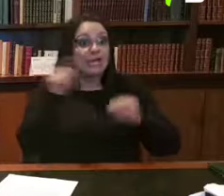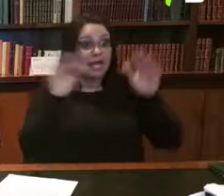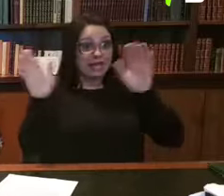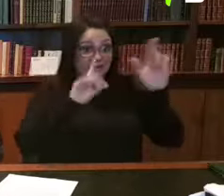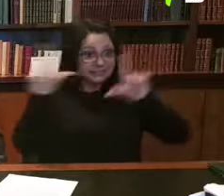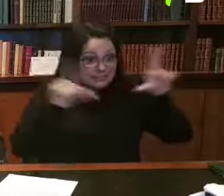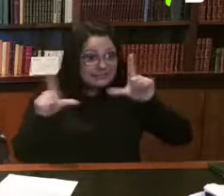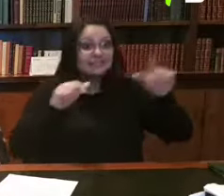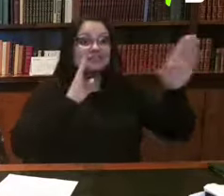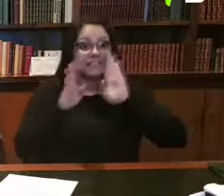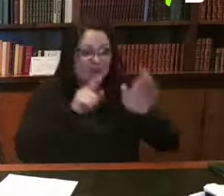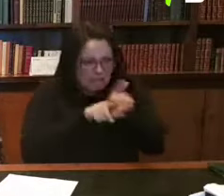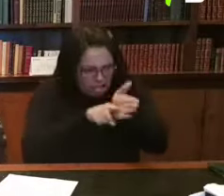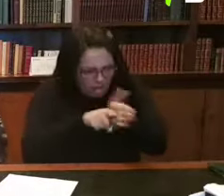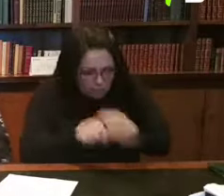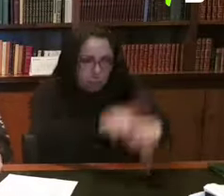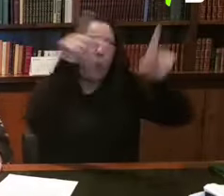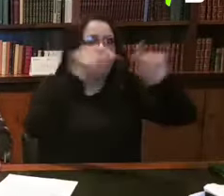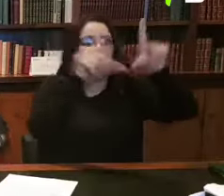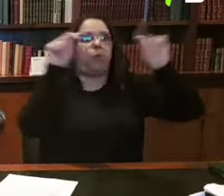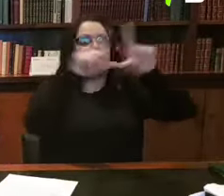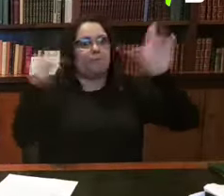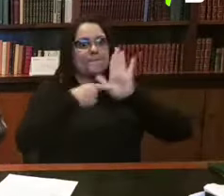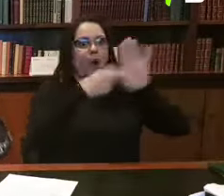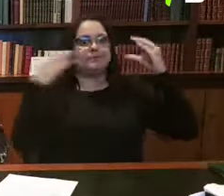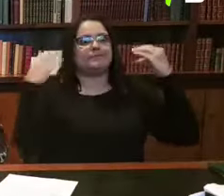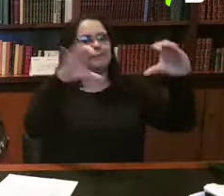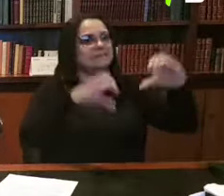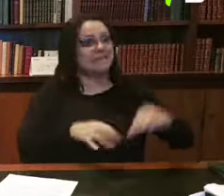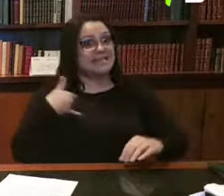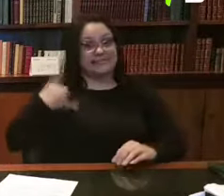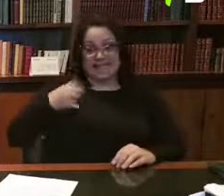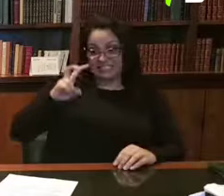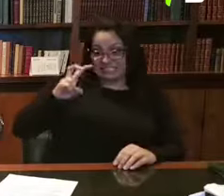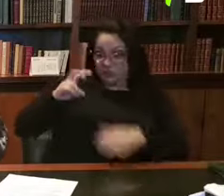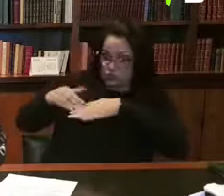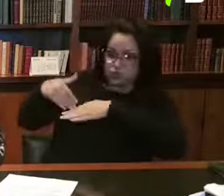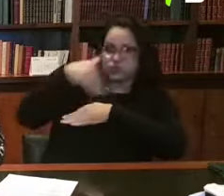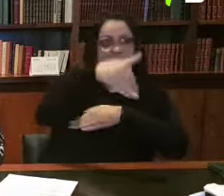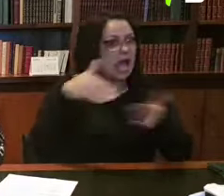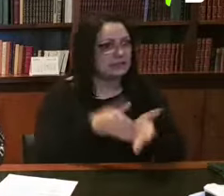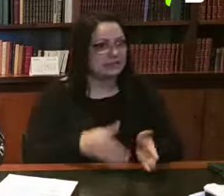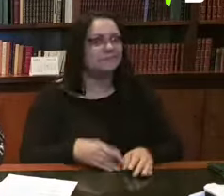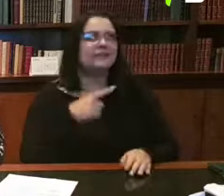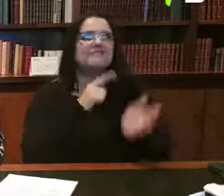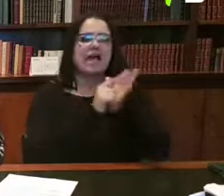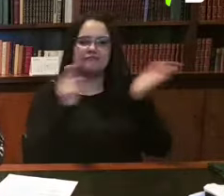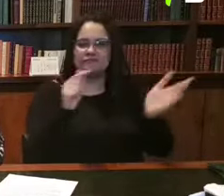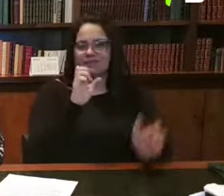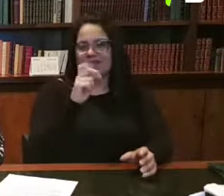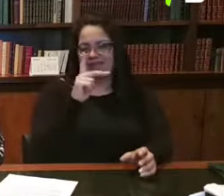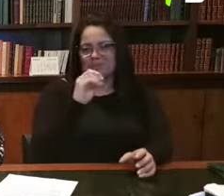rápida vez toda vida para que significa ela na tua frente eu que ele fez que não fez bem de 15 anos é impossível uma revista época